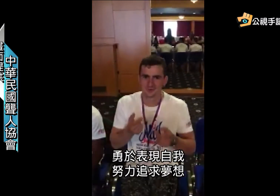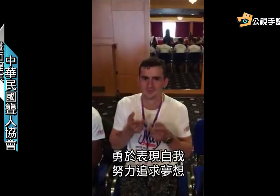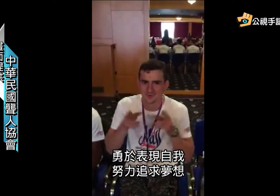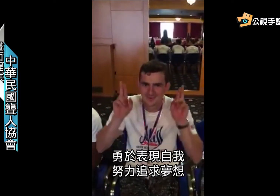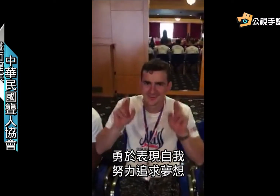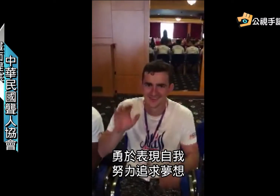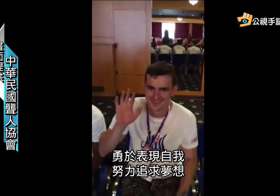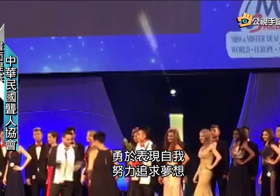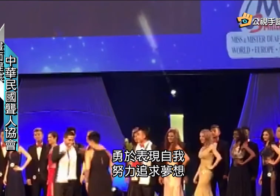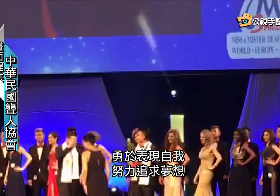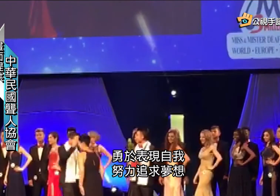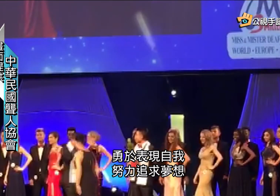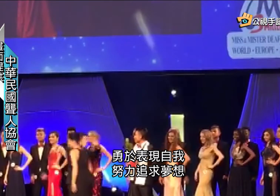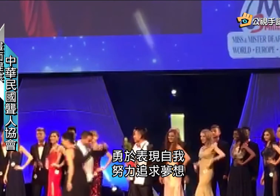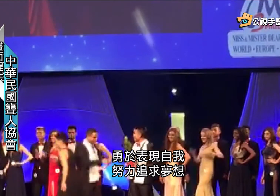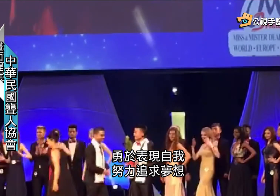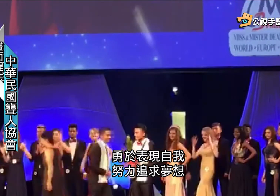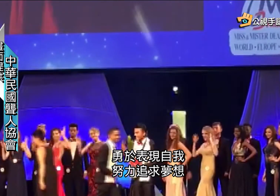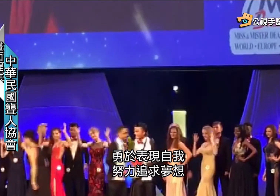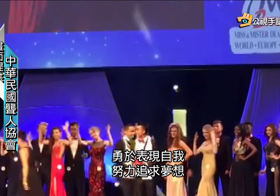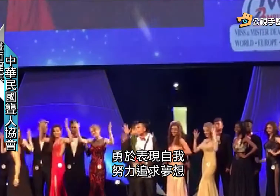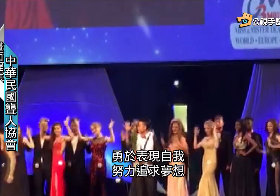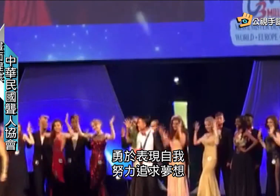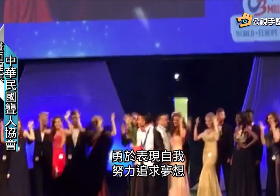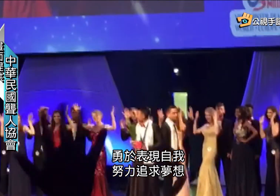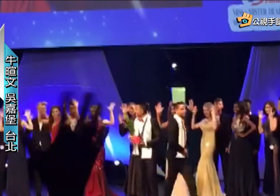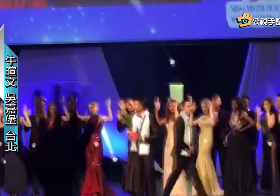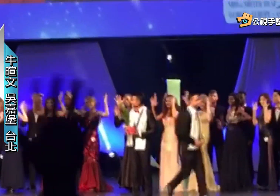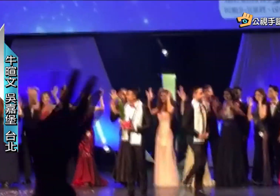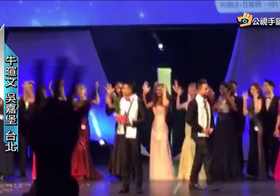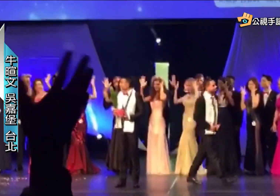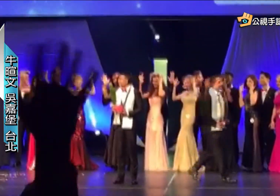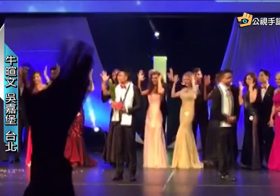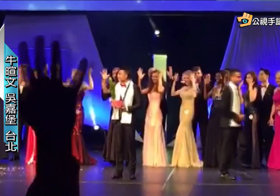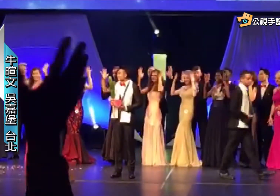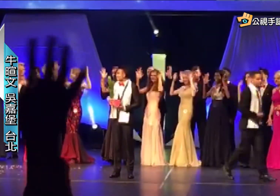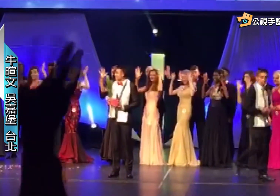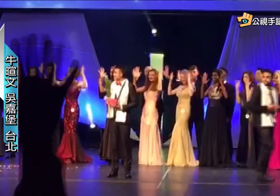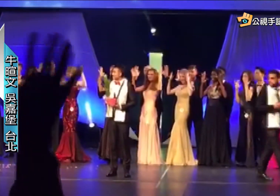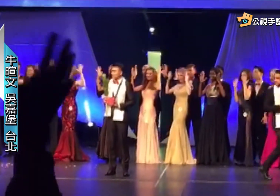现自我，努力追求梦想。记者牛宣文、吴家宝台北报道。